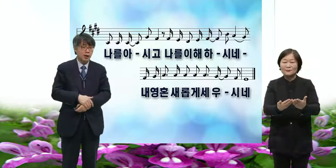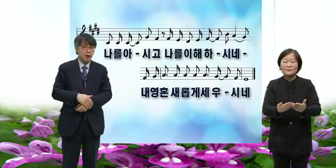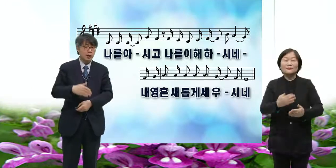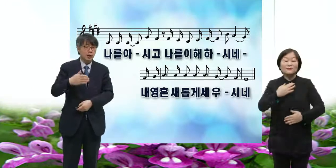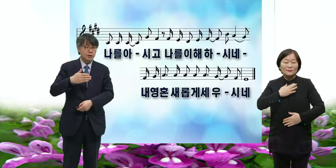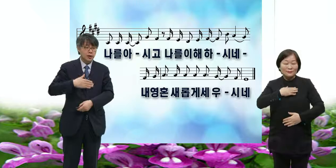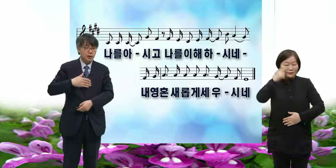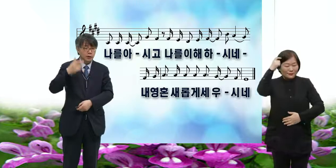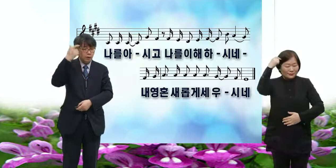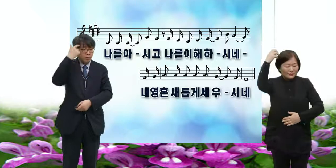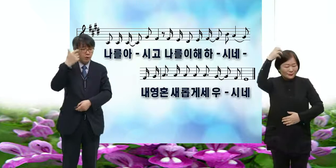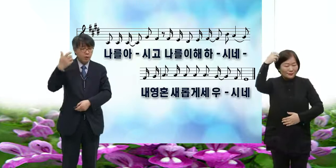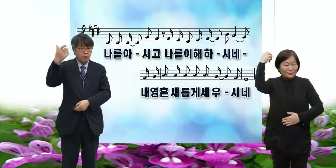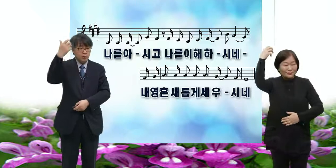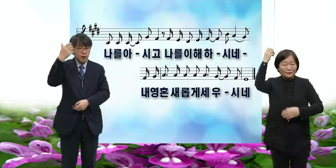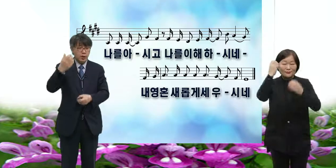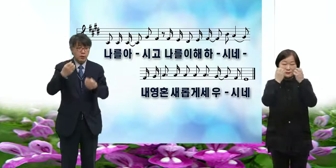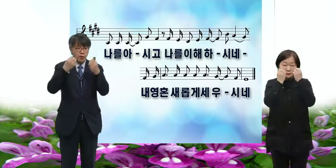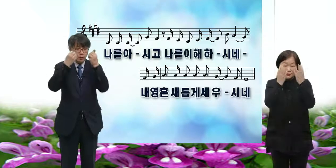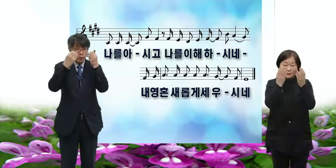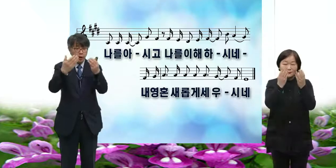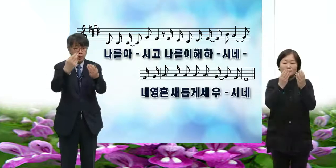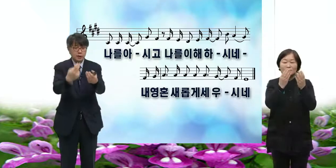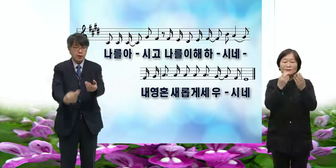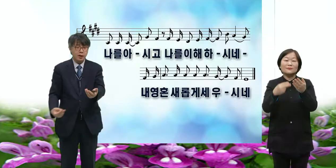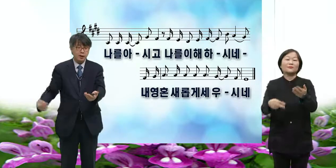이해하시네 내 영혼 새롭게